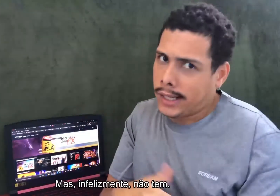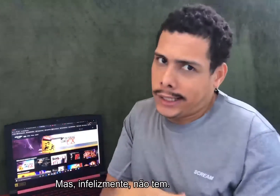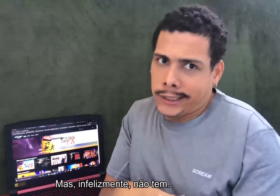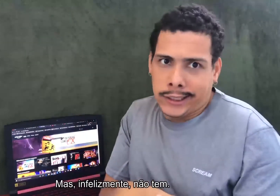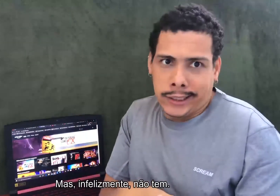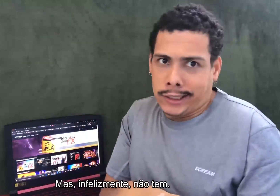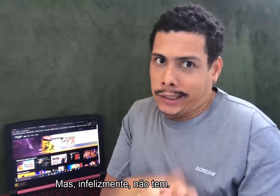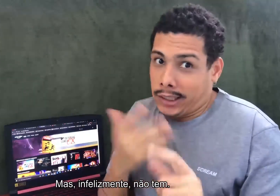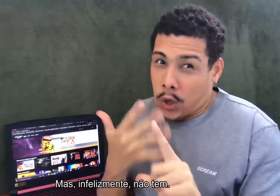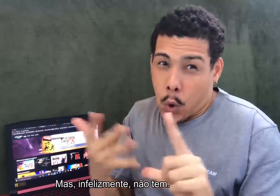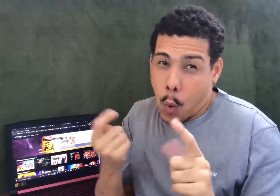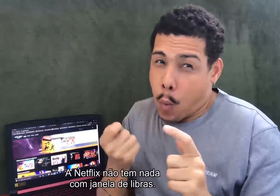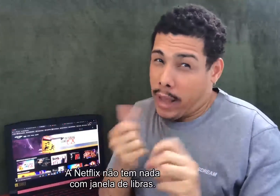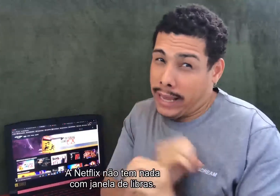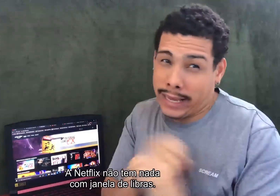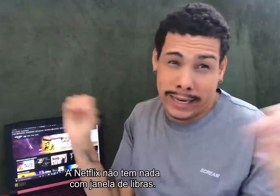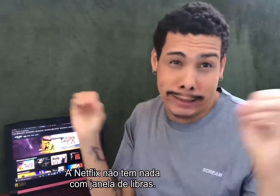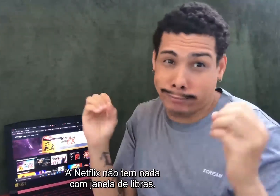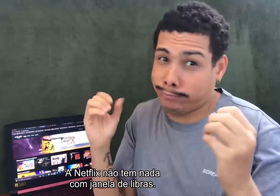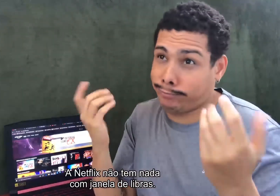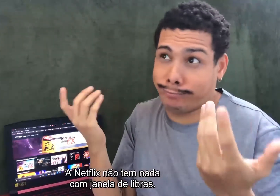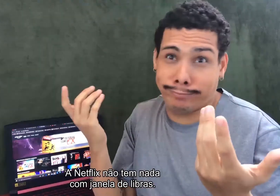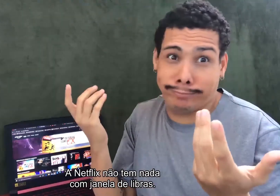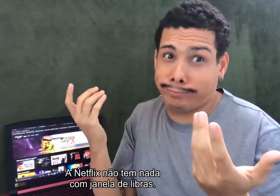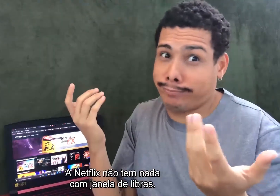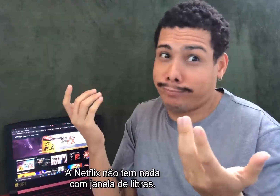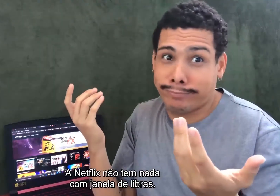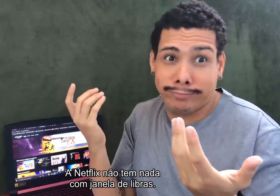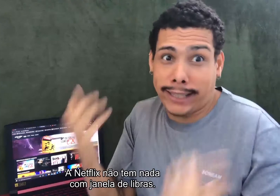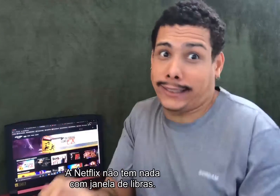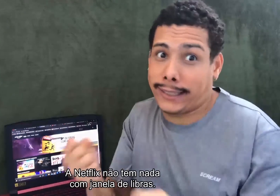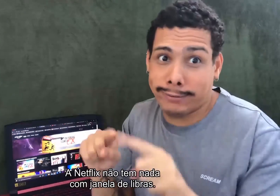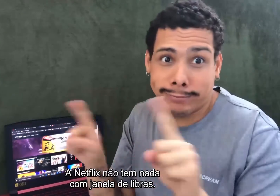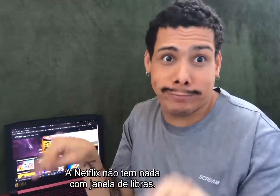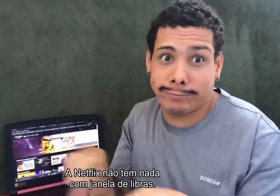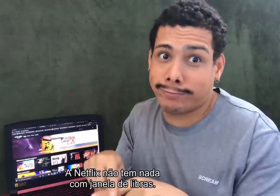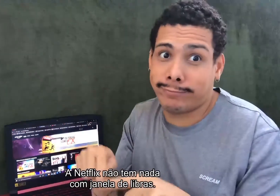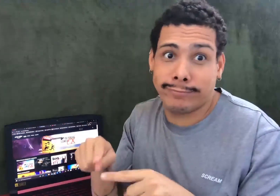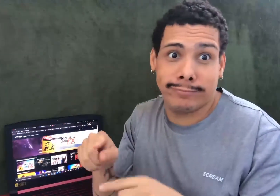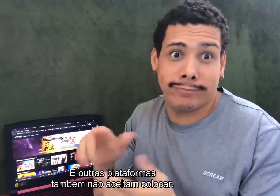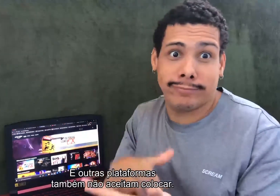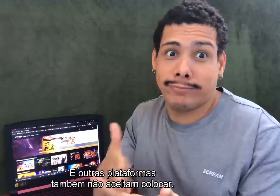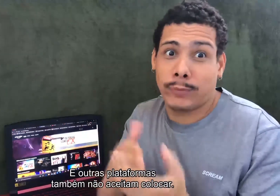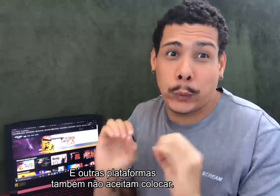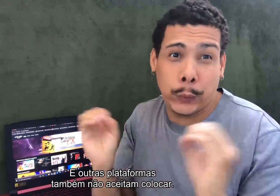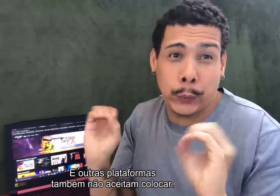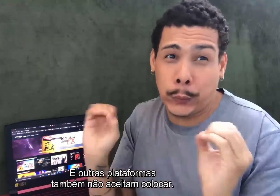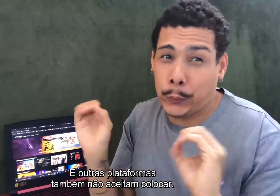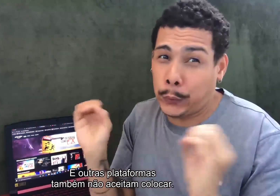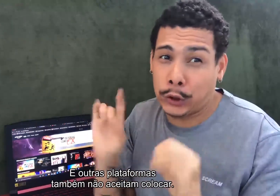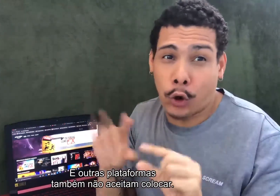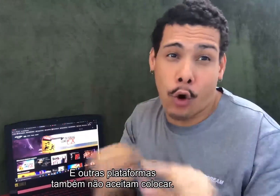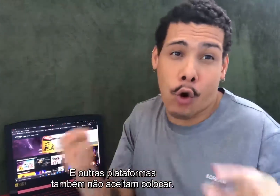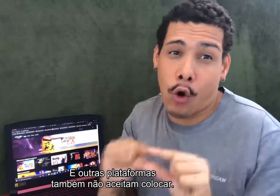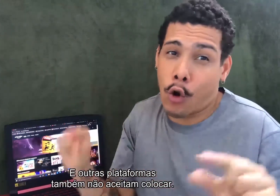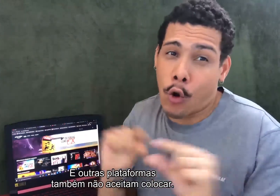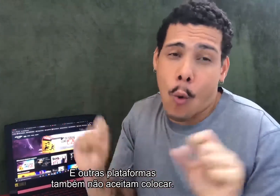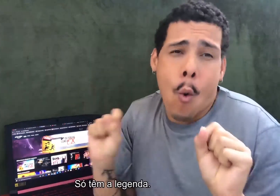mas infelizmente não tem. A Netflix não tem nada com janela de Libras e outras plataformas também não aceitam colocar,